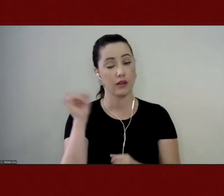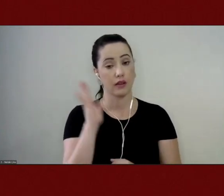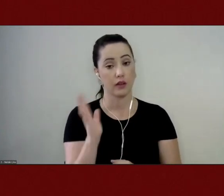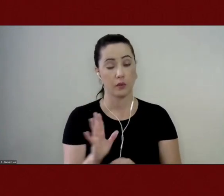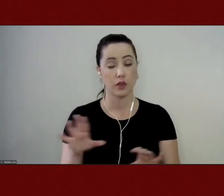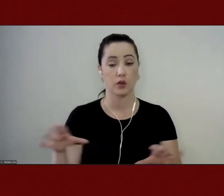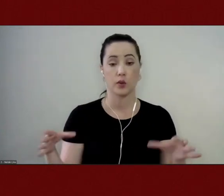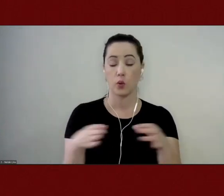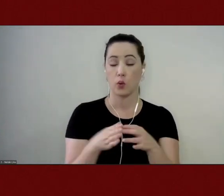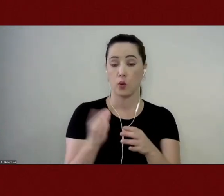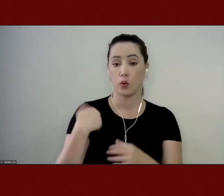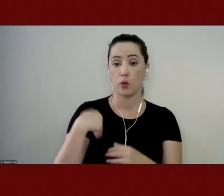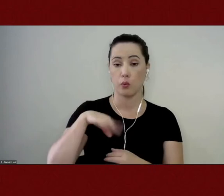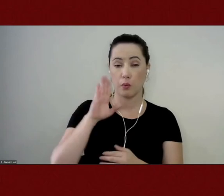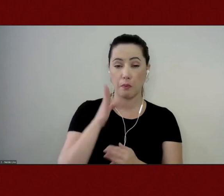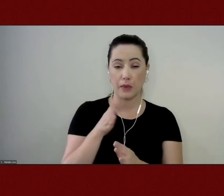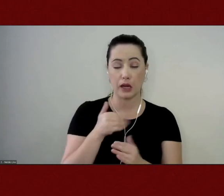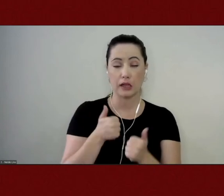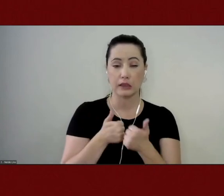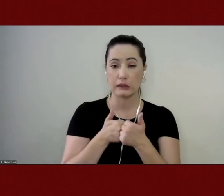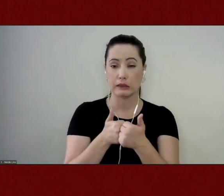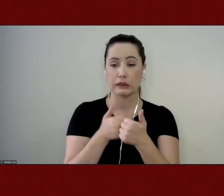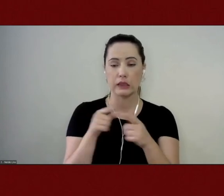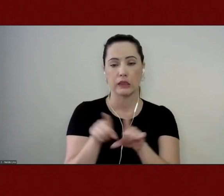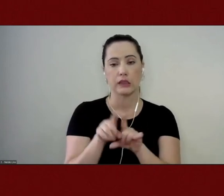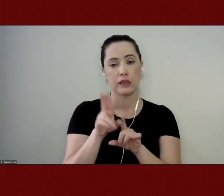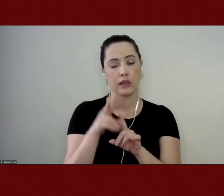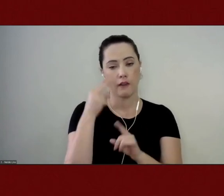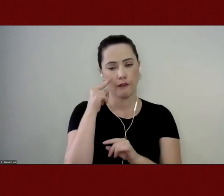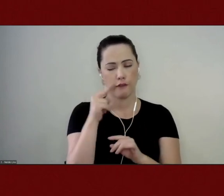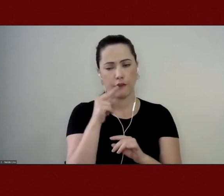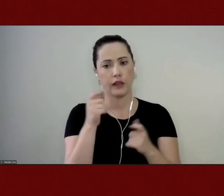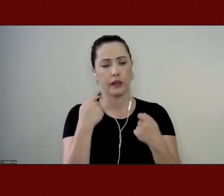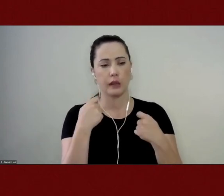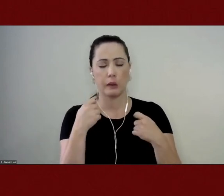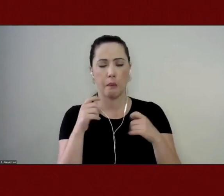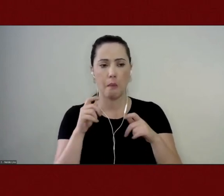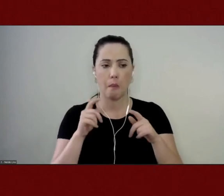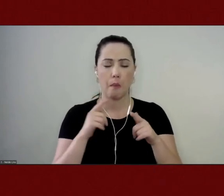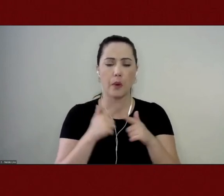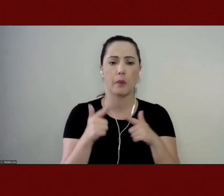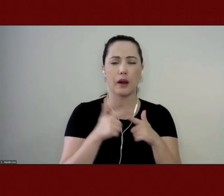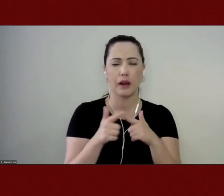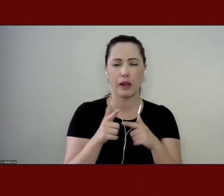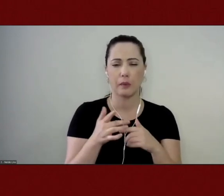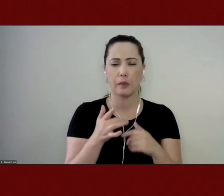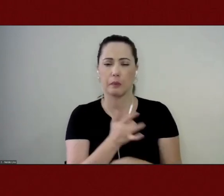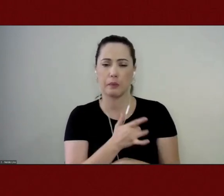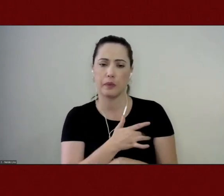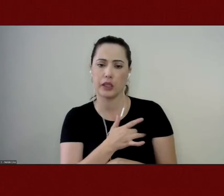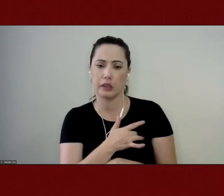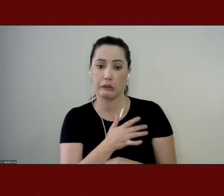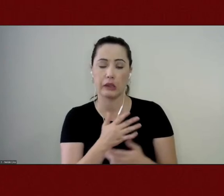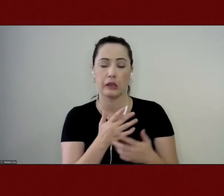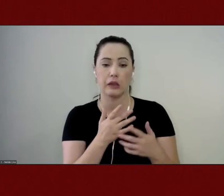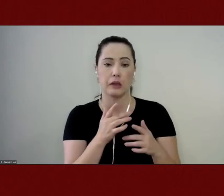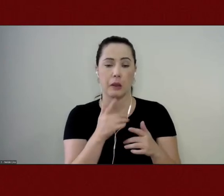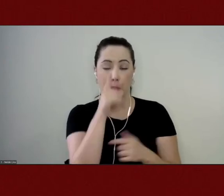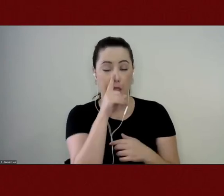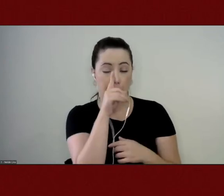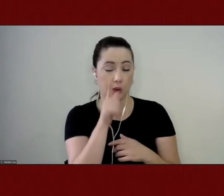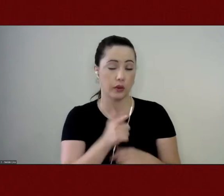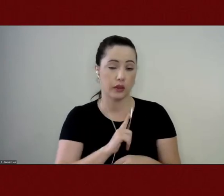mais conservador percebe o perigo de uma junção das forças populares e, ganhando força com o novo